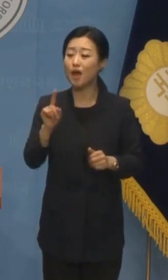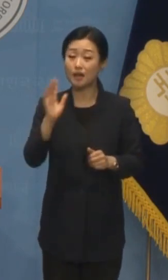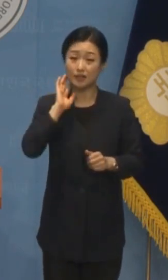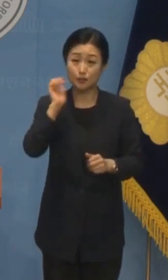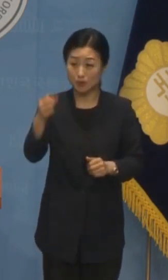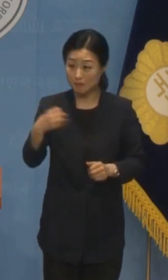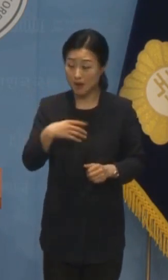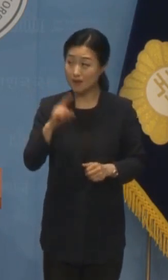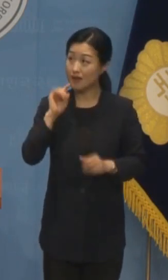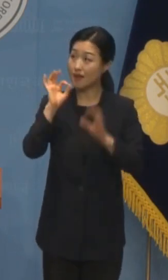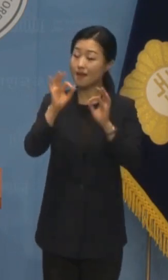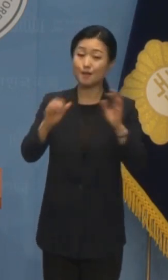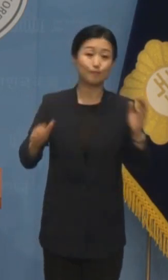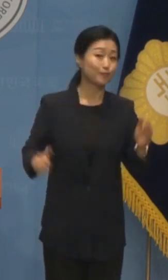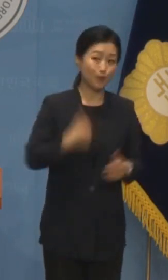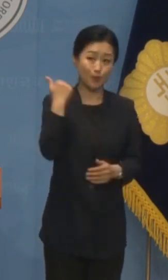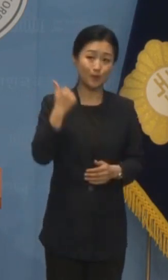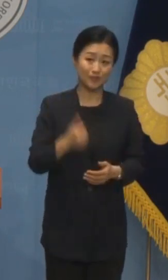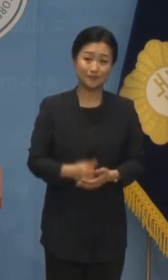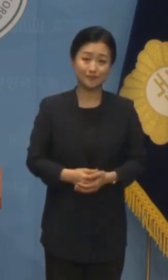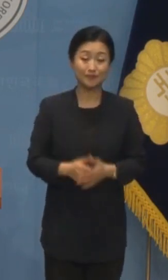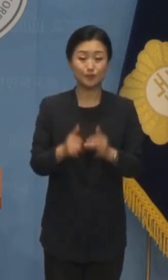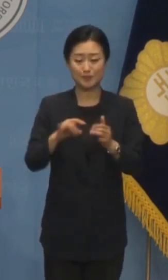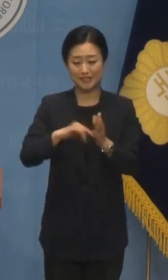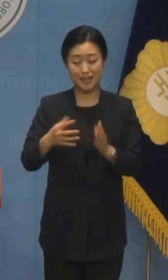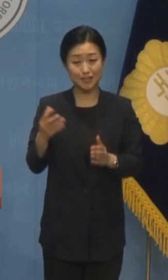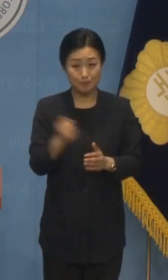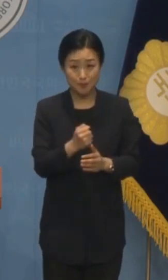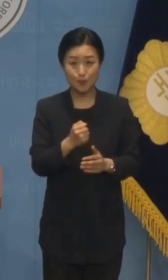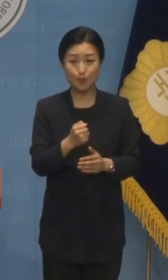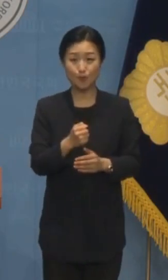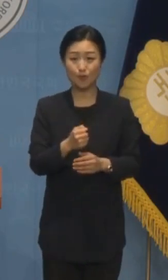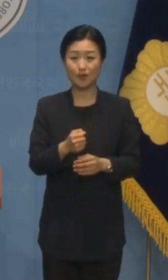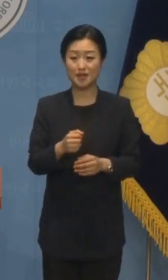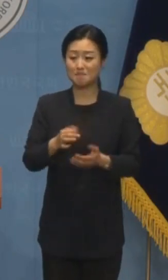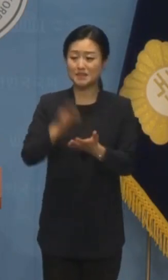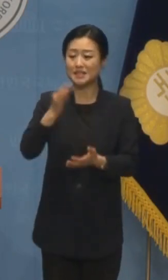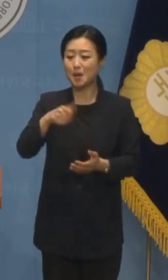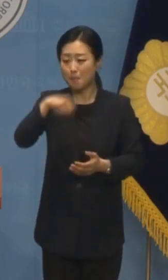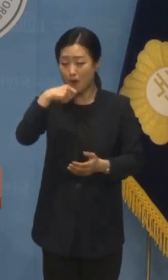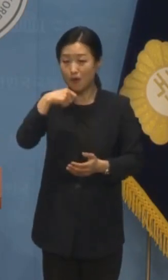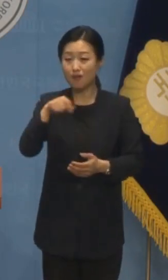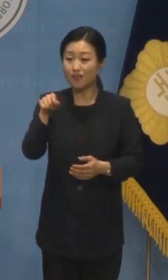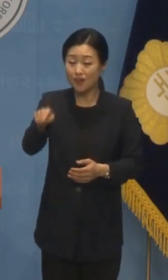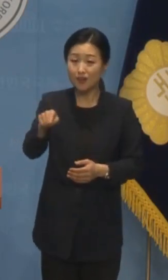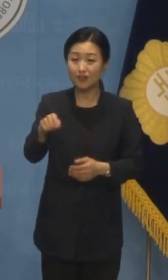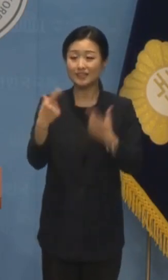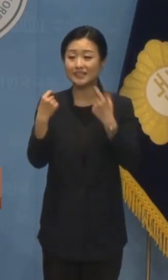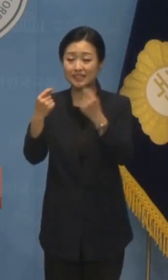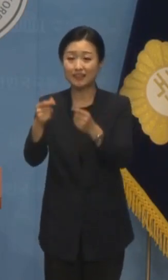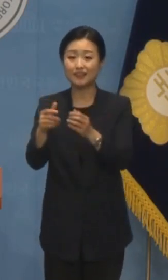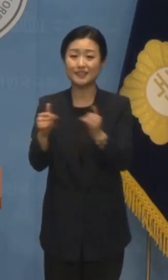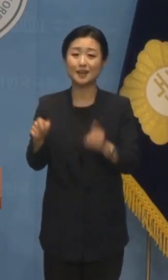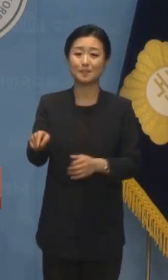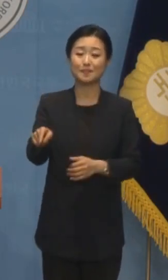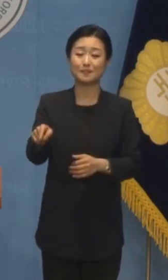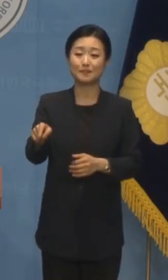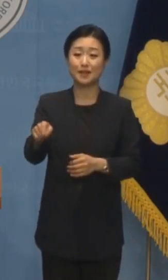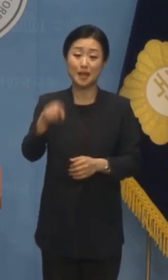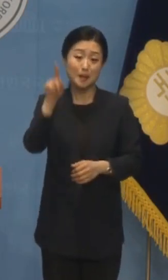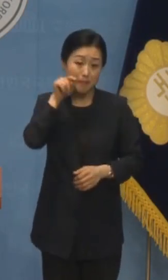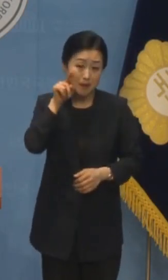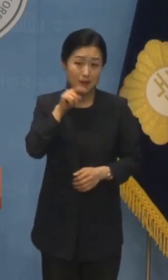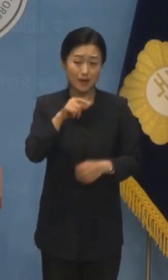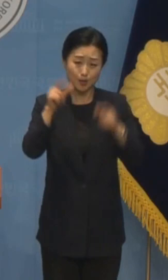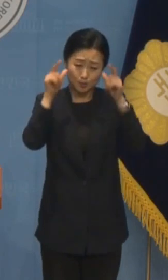대통령에게 분노합니다. 국민 세금으로 수백만 원짜리 비싼 밥 사 먹는 것이 일상인 이들에게, 매일같이